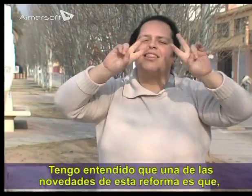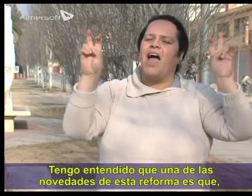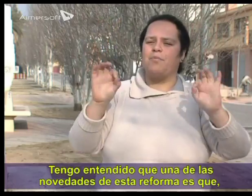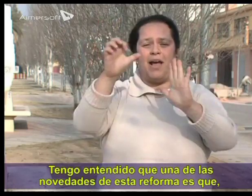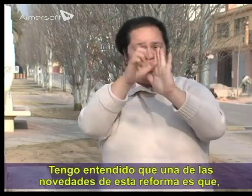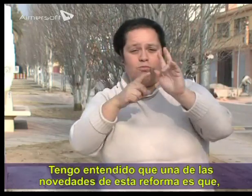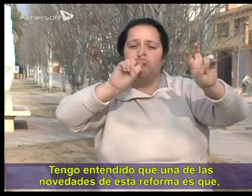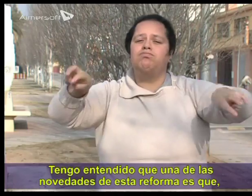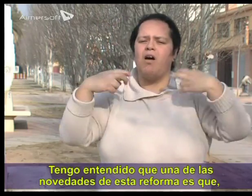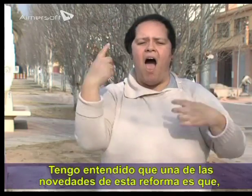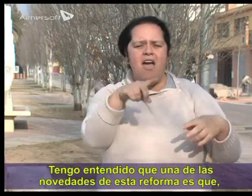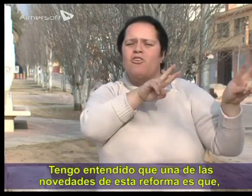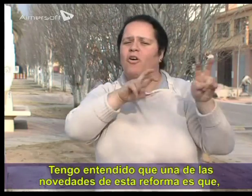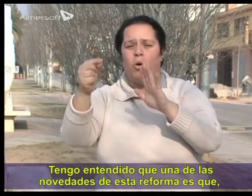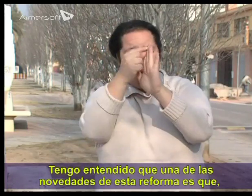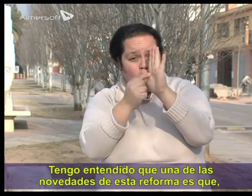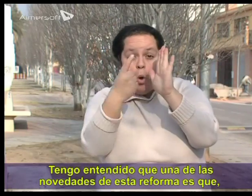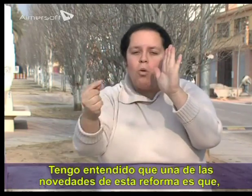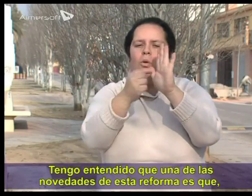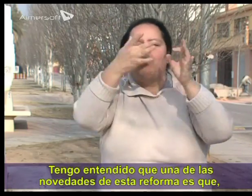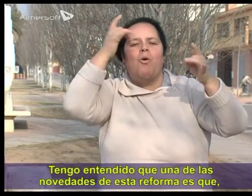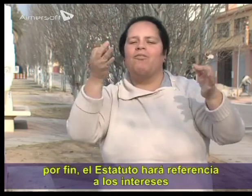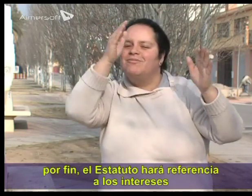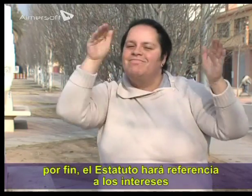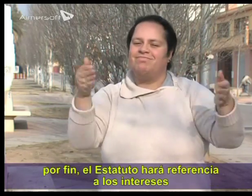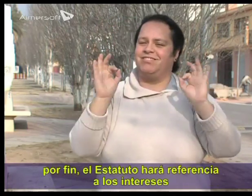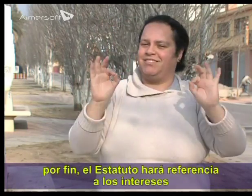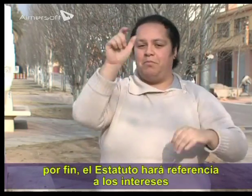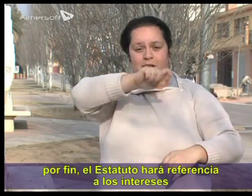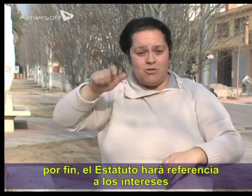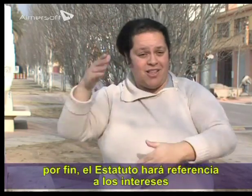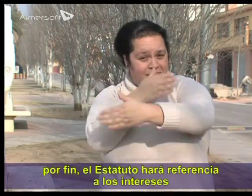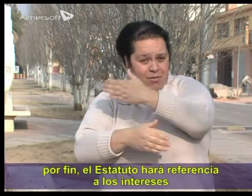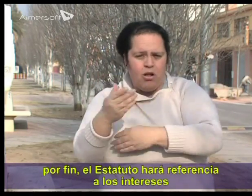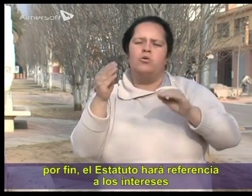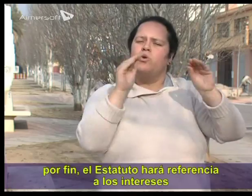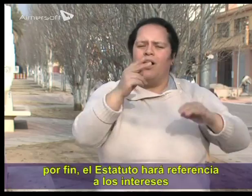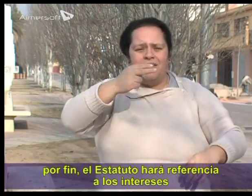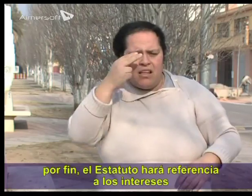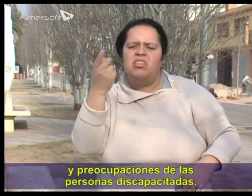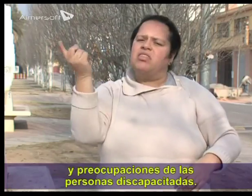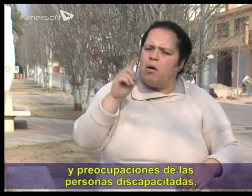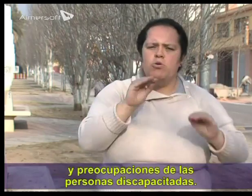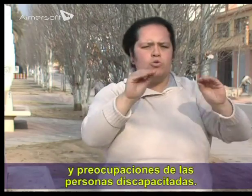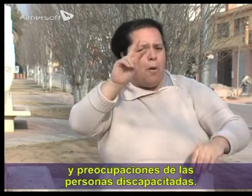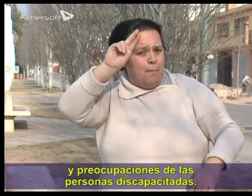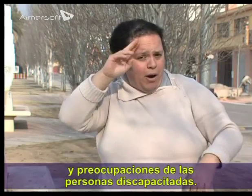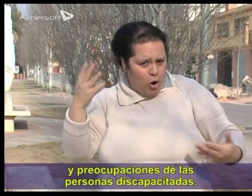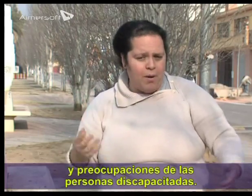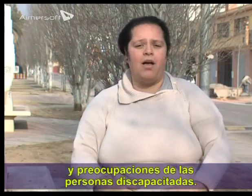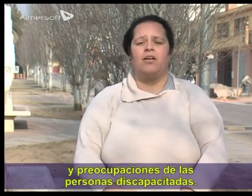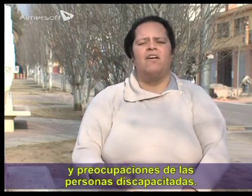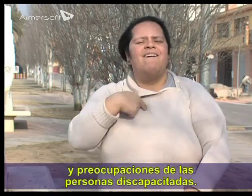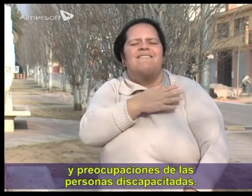Tengo entendido que una de las novedades de esta reforma es que por fin el estatuto hará referencia a los intereses y preocupaciones de las